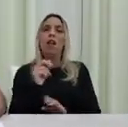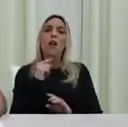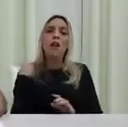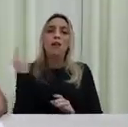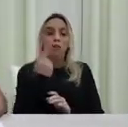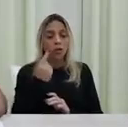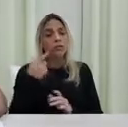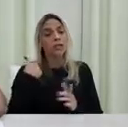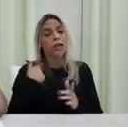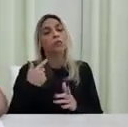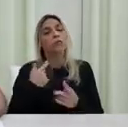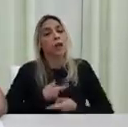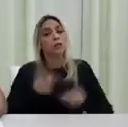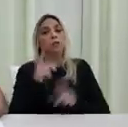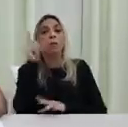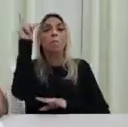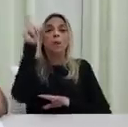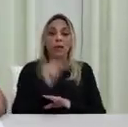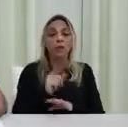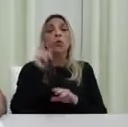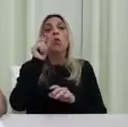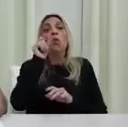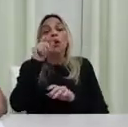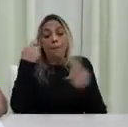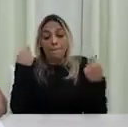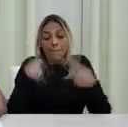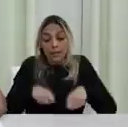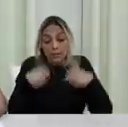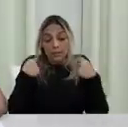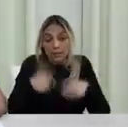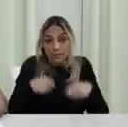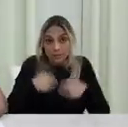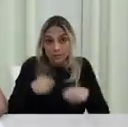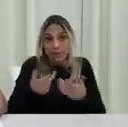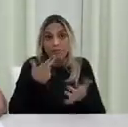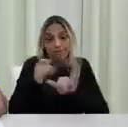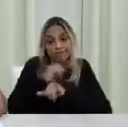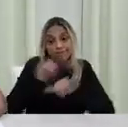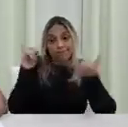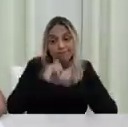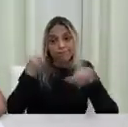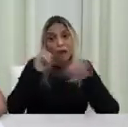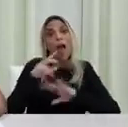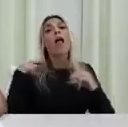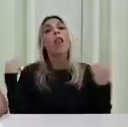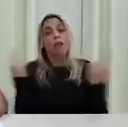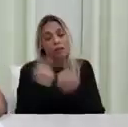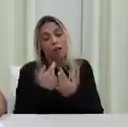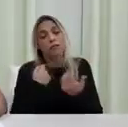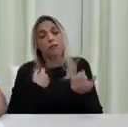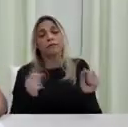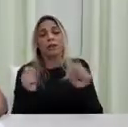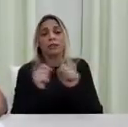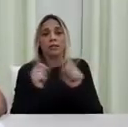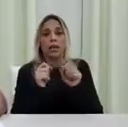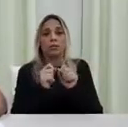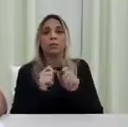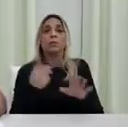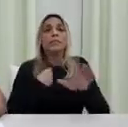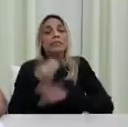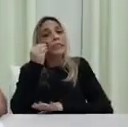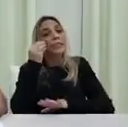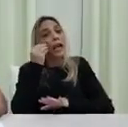tradicional, vai ser gasto, que na mídia social a gente não consegue atingir todo mundo, tem o seu valor muito importante aí, a mídia tradicional,